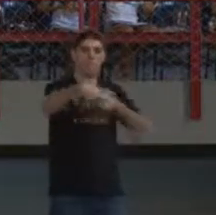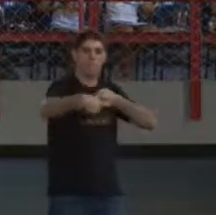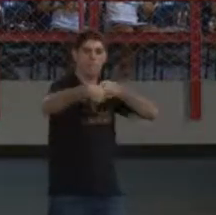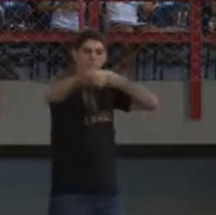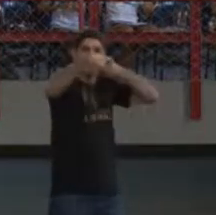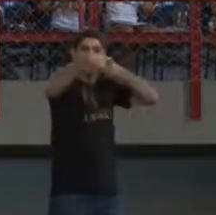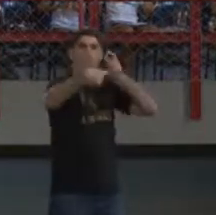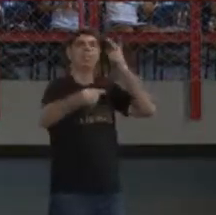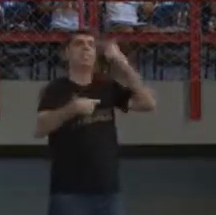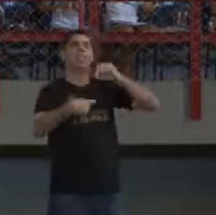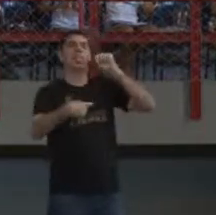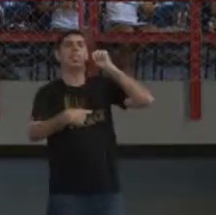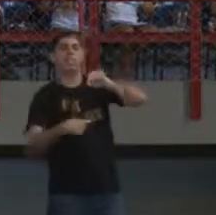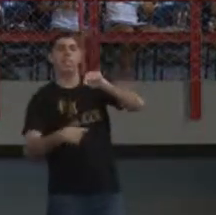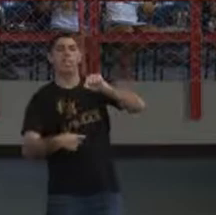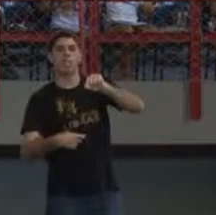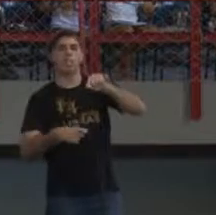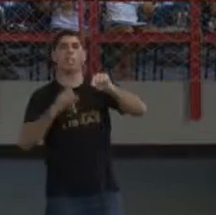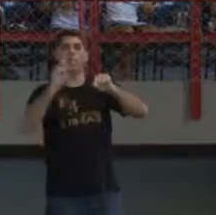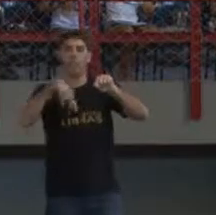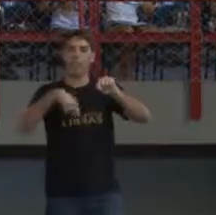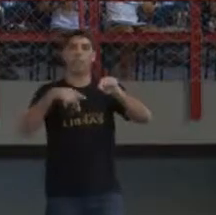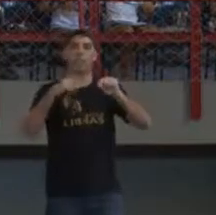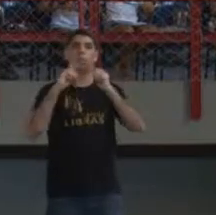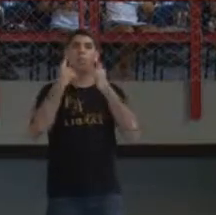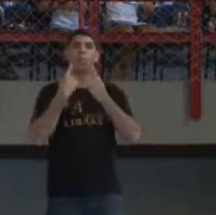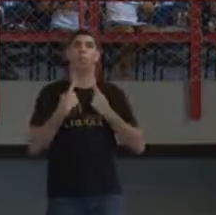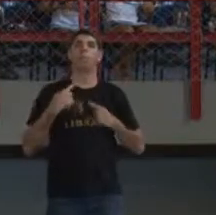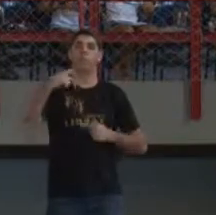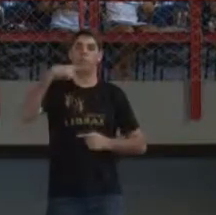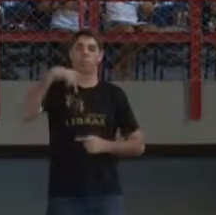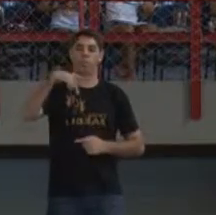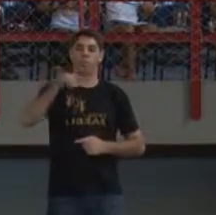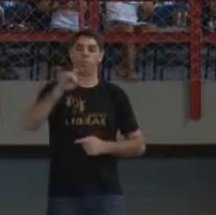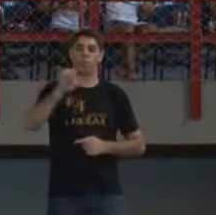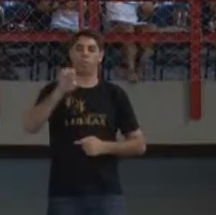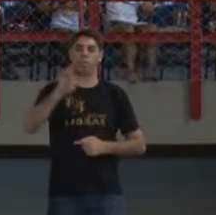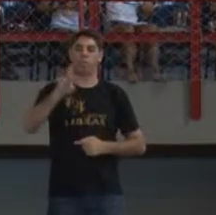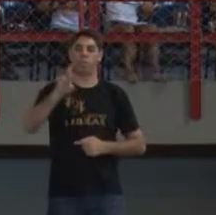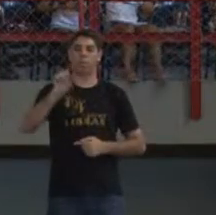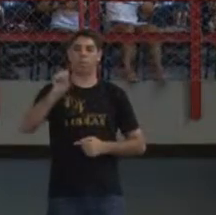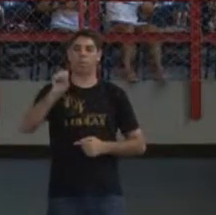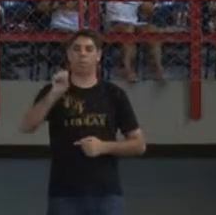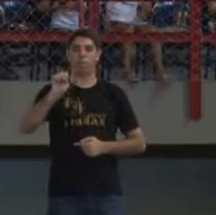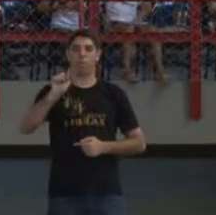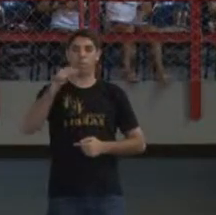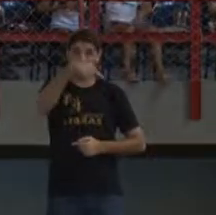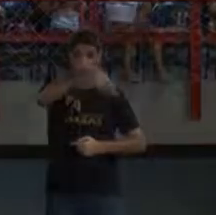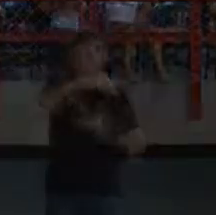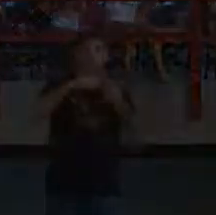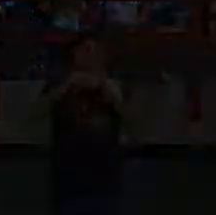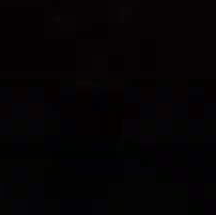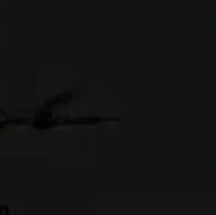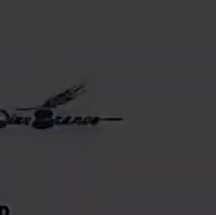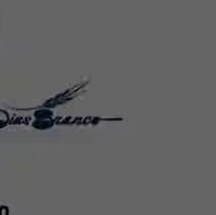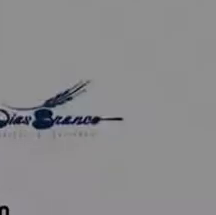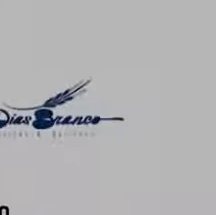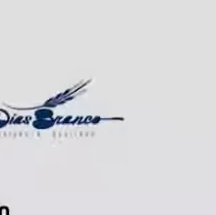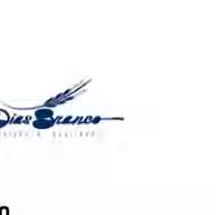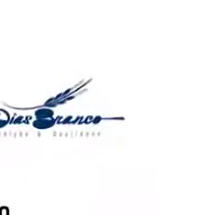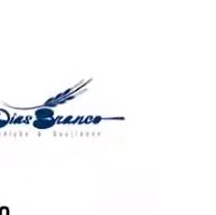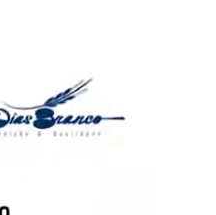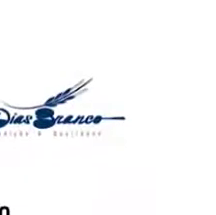persas. E os persas também viviam do comércio marítimo, vão se chocar com os gregos, tá?